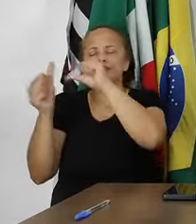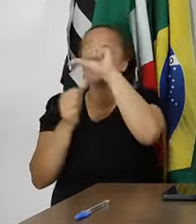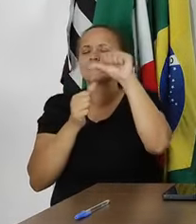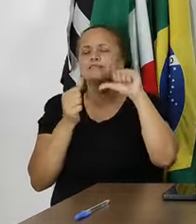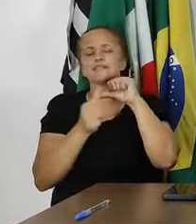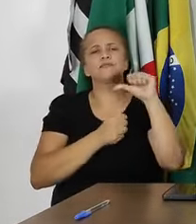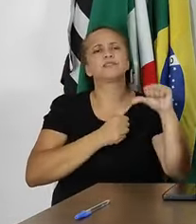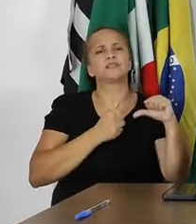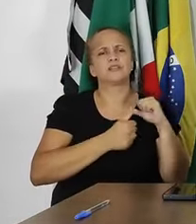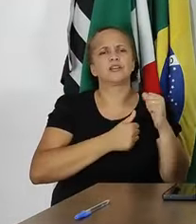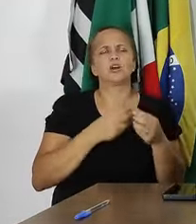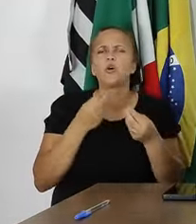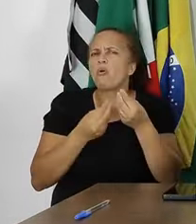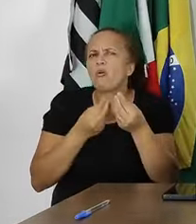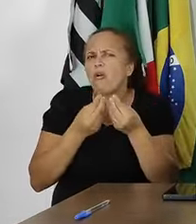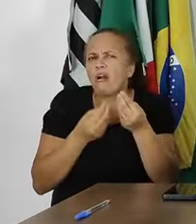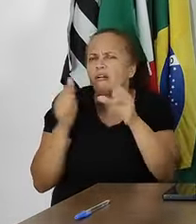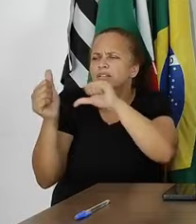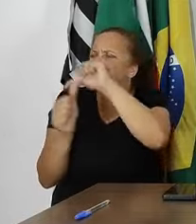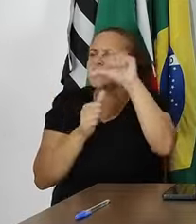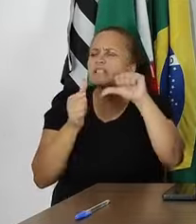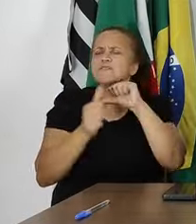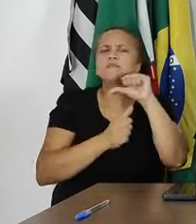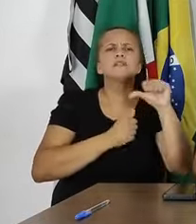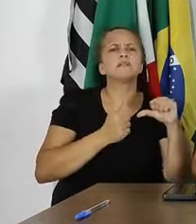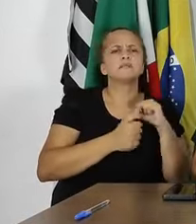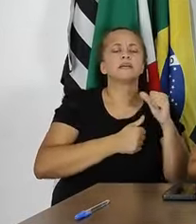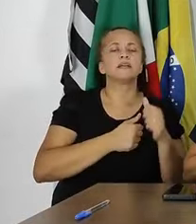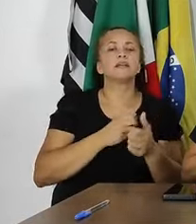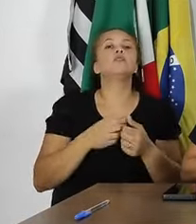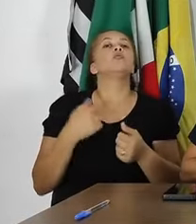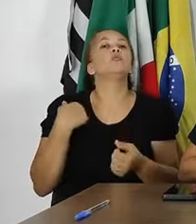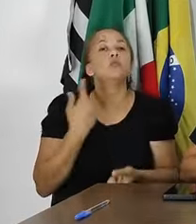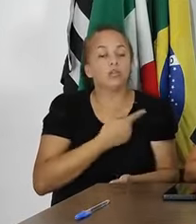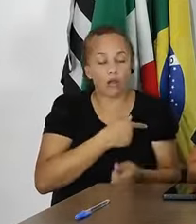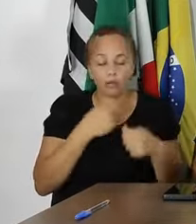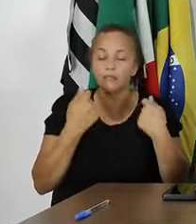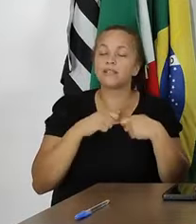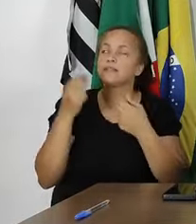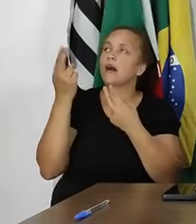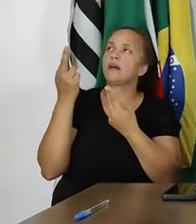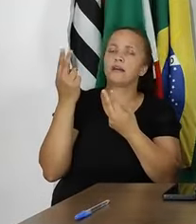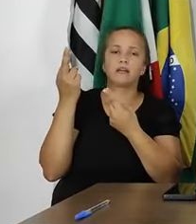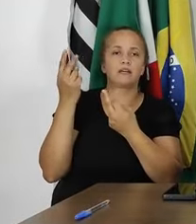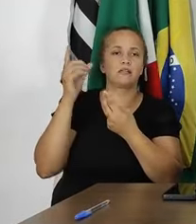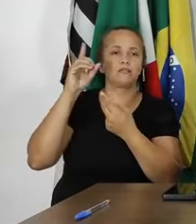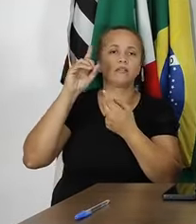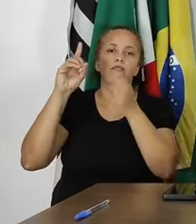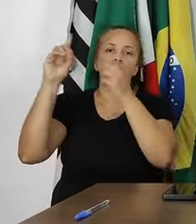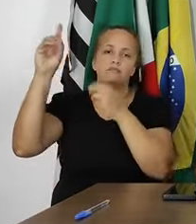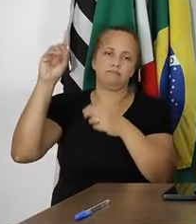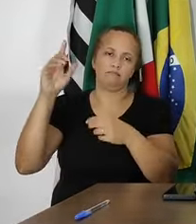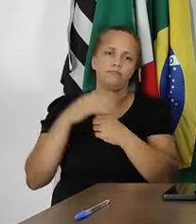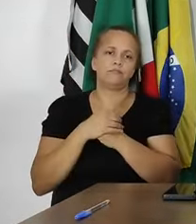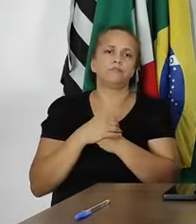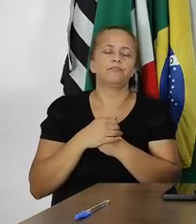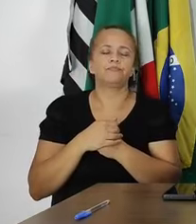ao quê? A quem? Sermos transformados à imagem e semelhança de Deus. O